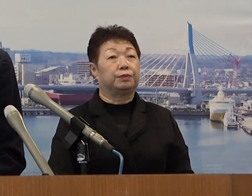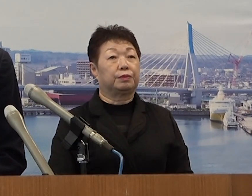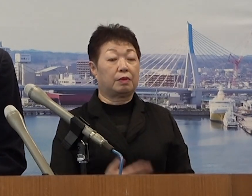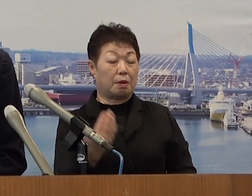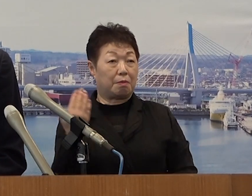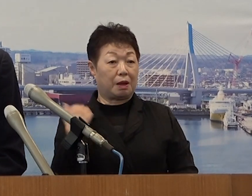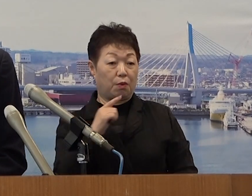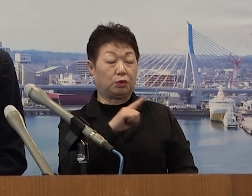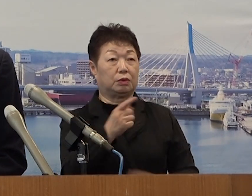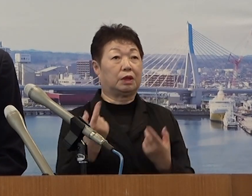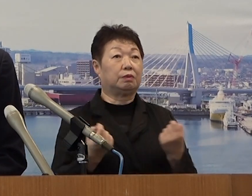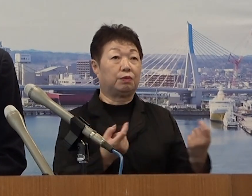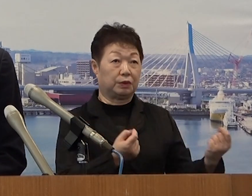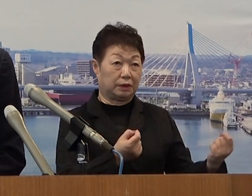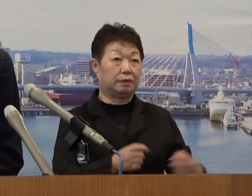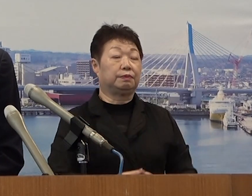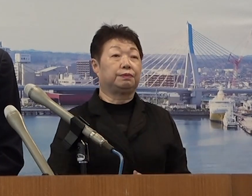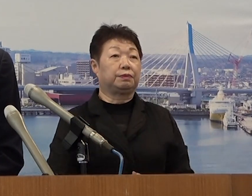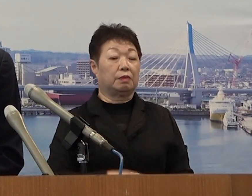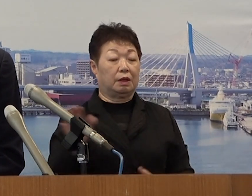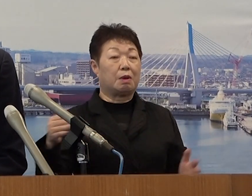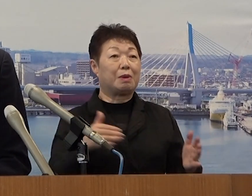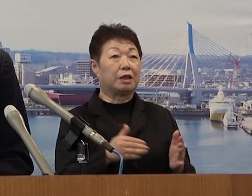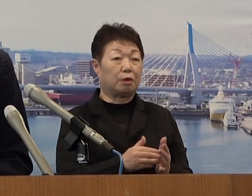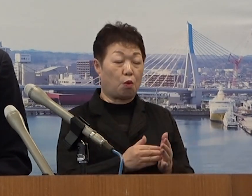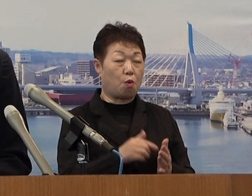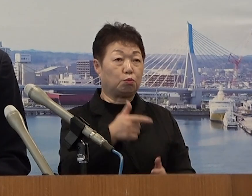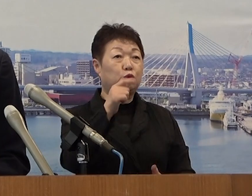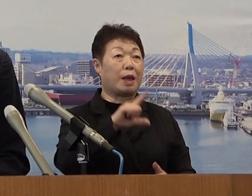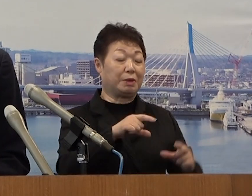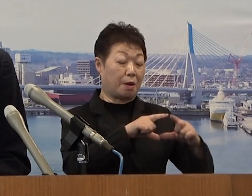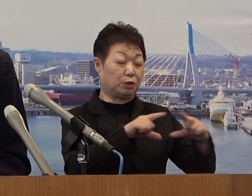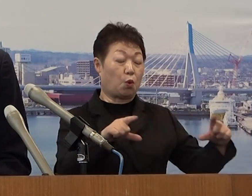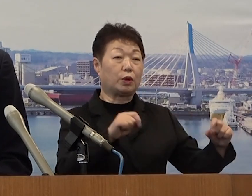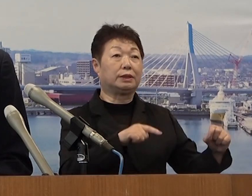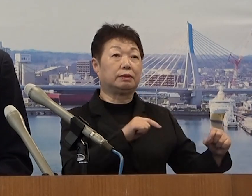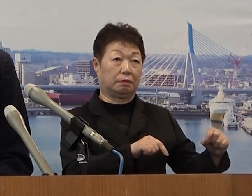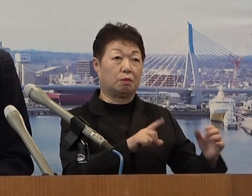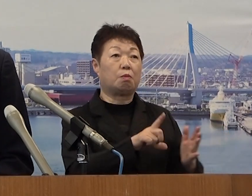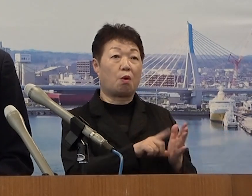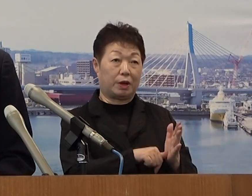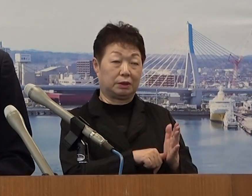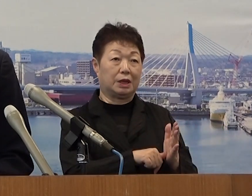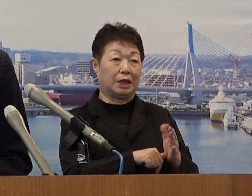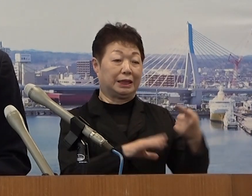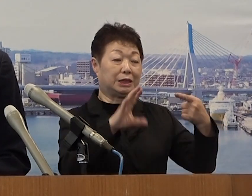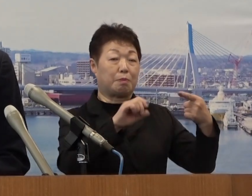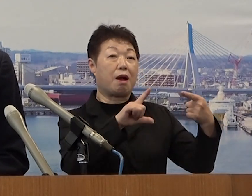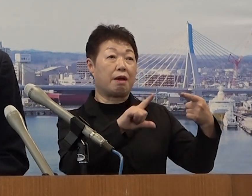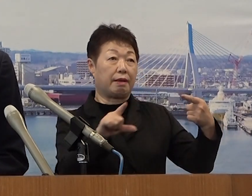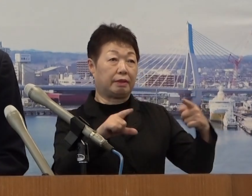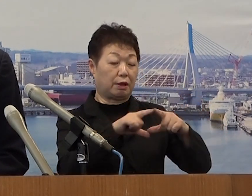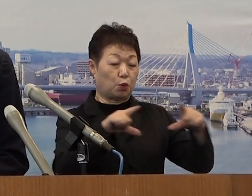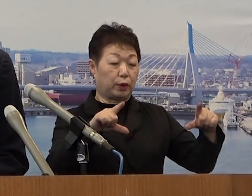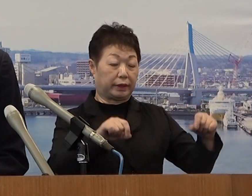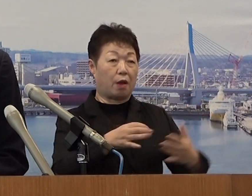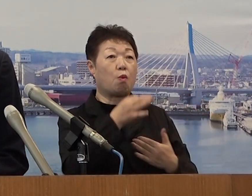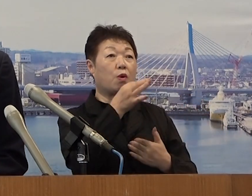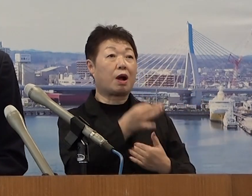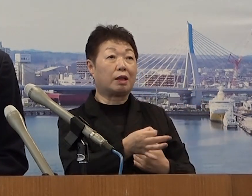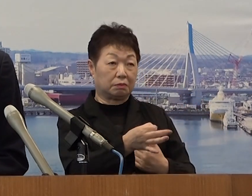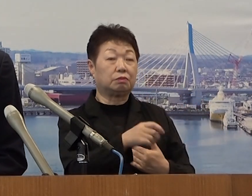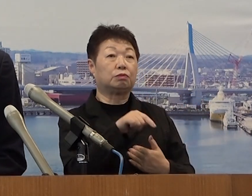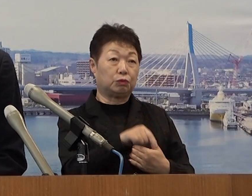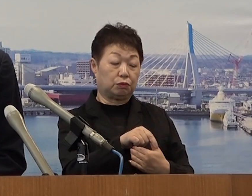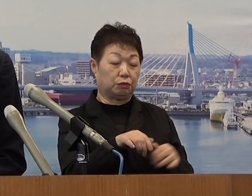以前も申し上げましたがこれまでのプレミアム商品券事業の場合1万円で商品券を購入する